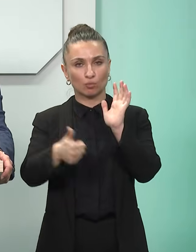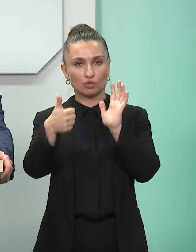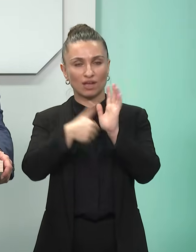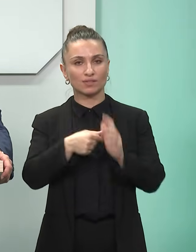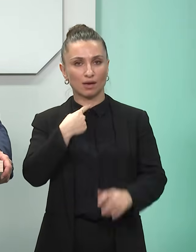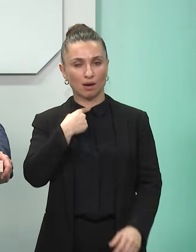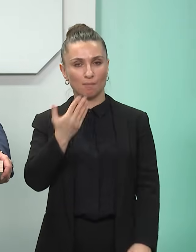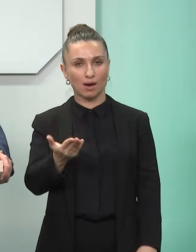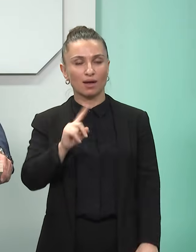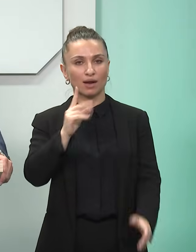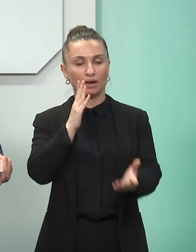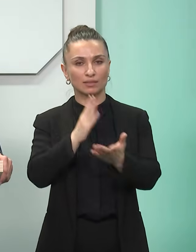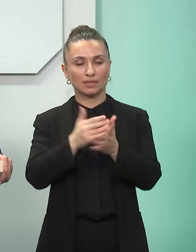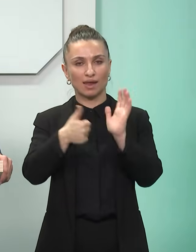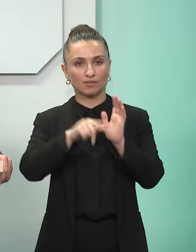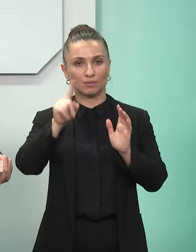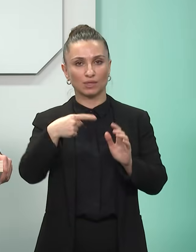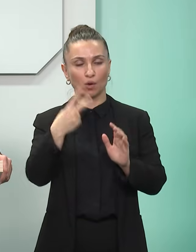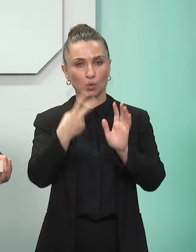2686 ხმა, რაც გახლავთ